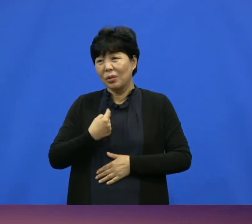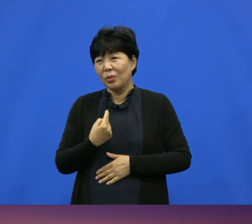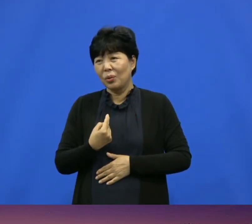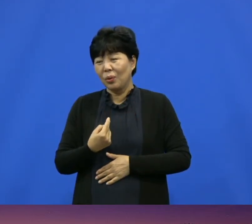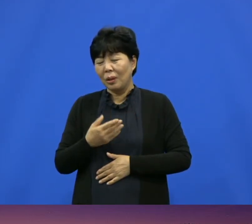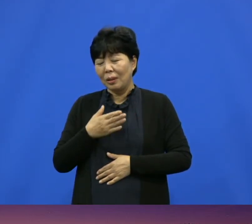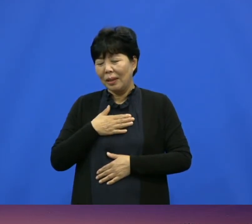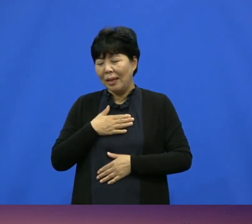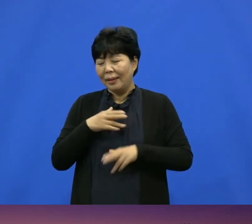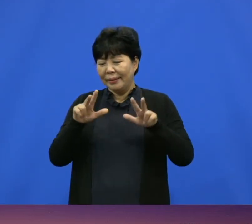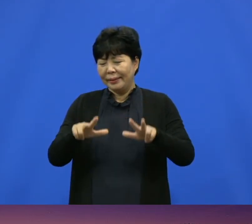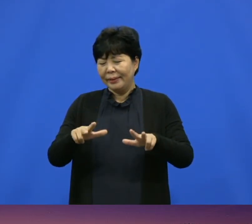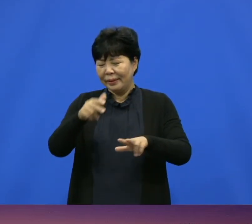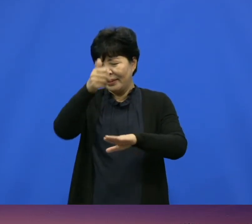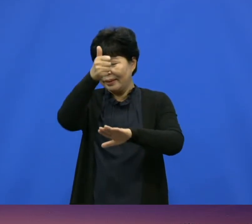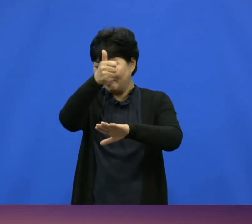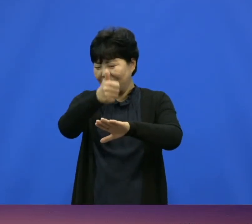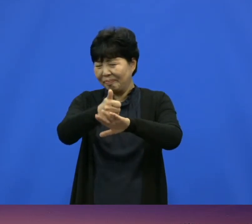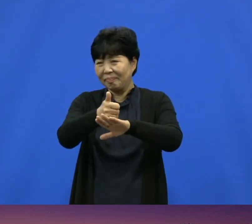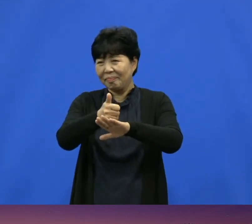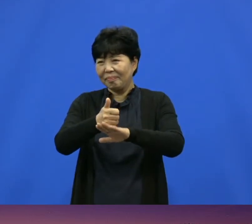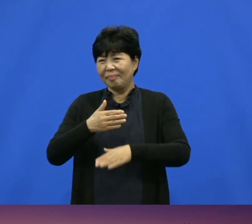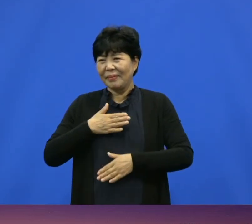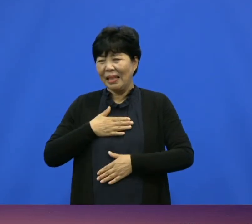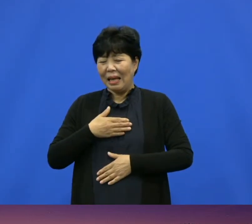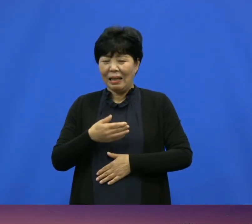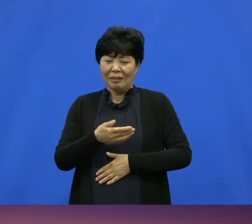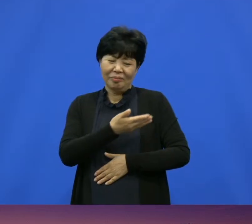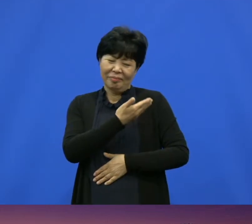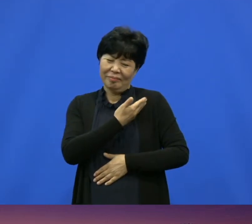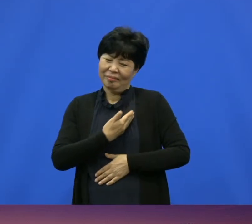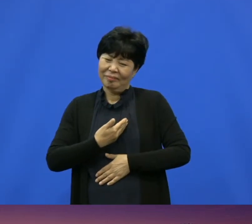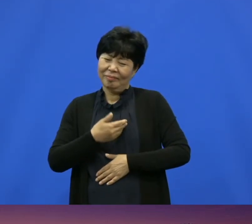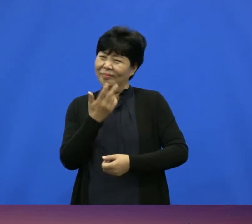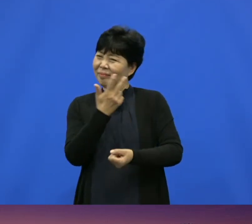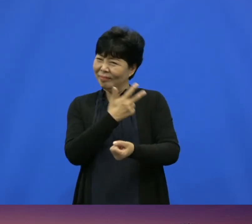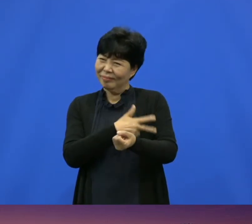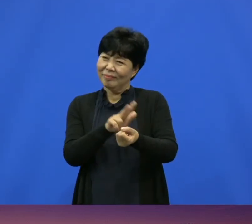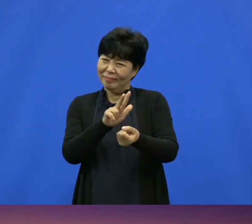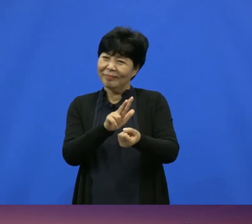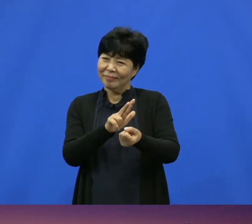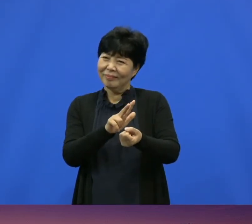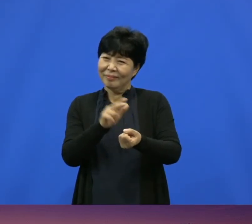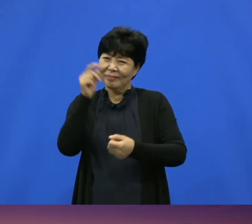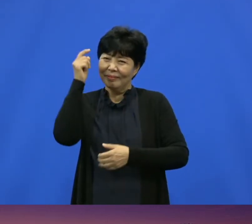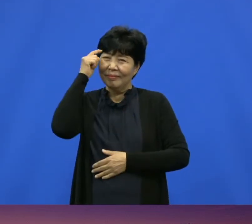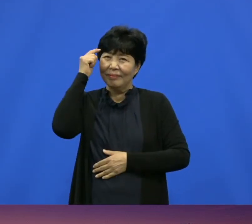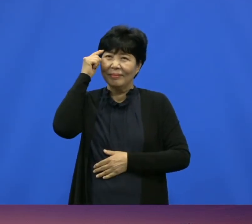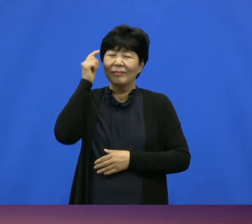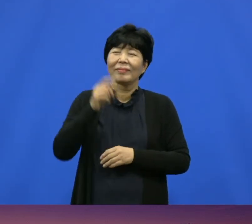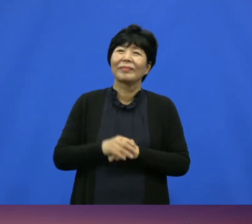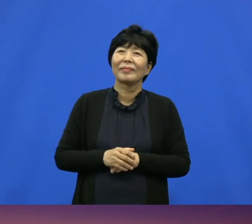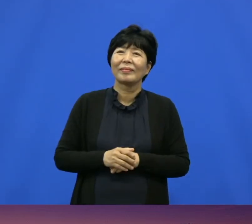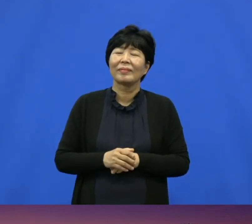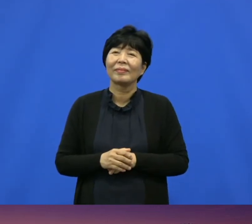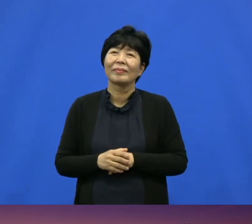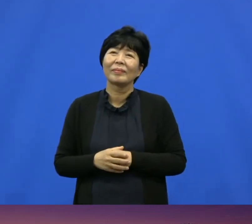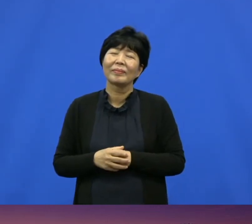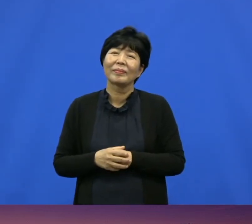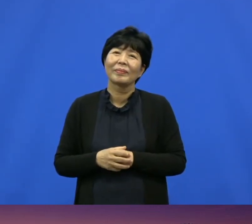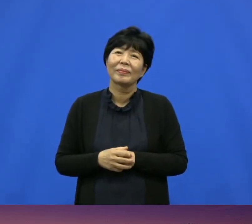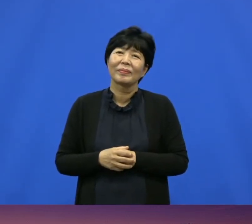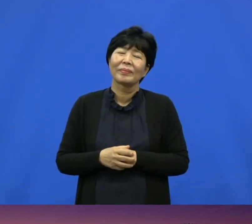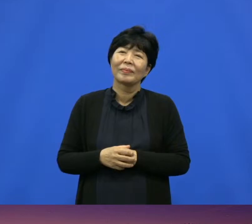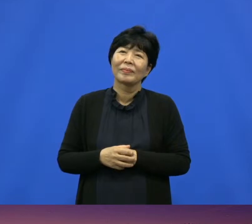이제 끝이야. 나는 더 이상 어떤 희망도 나에게 찾을 수 없어. 내가 무엇을 한단 말이냐. 여러분,